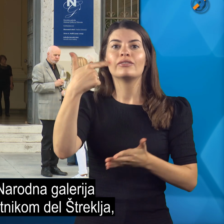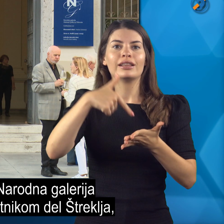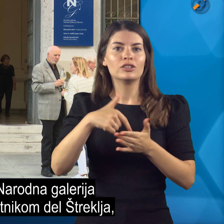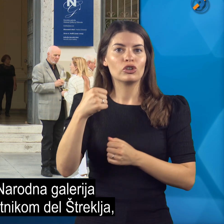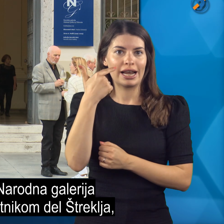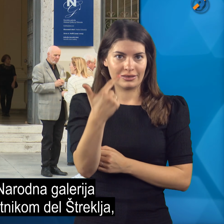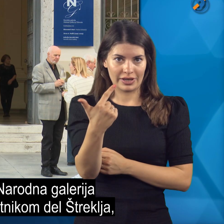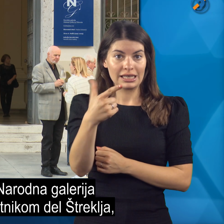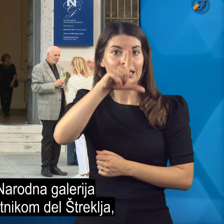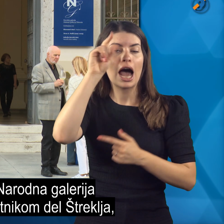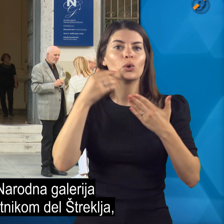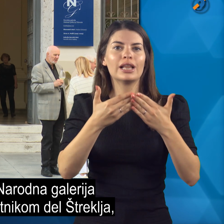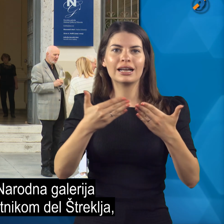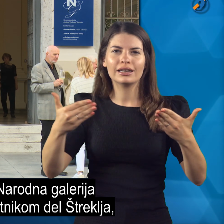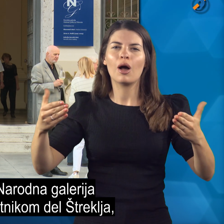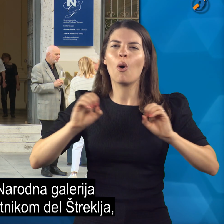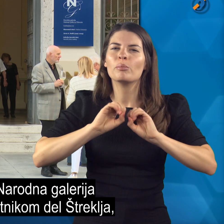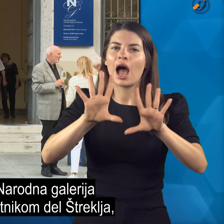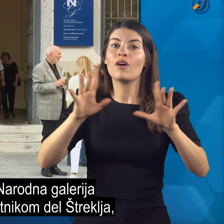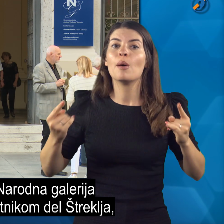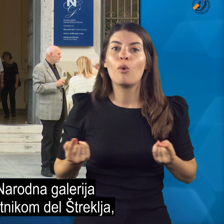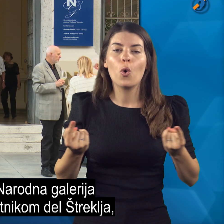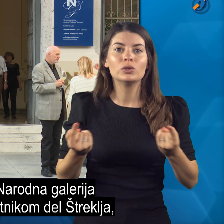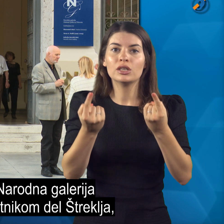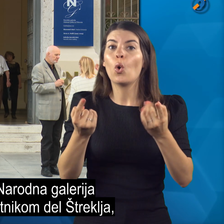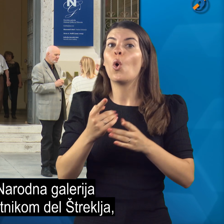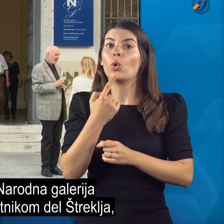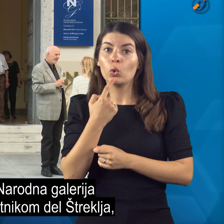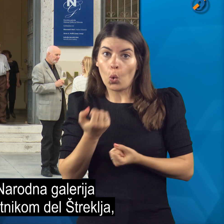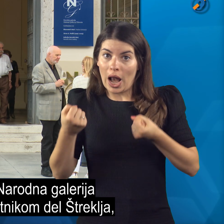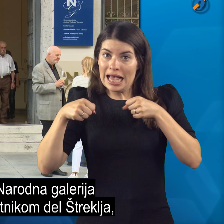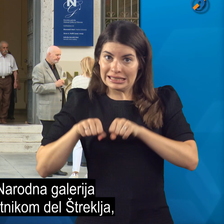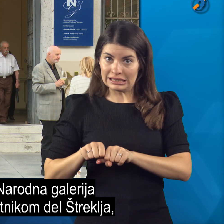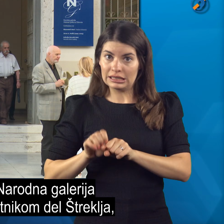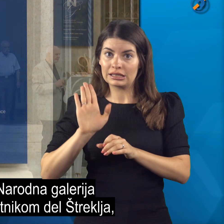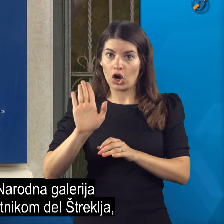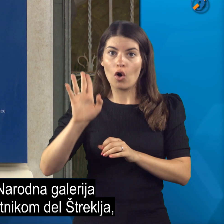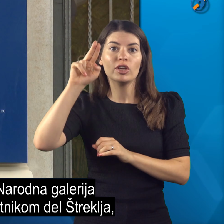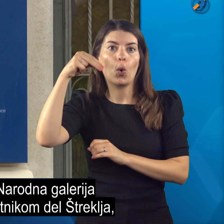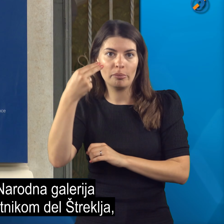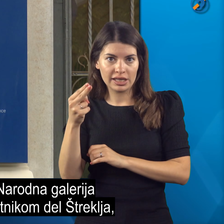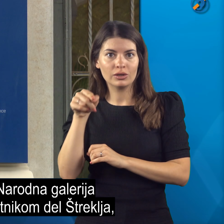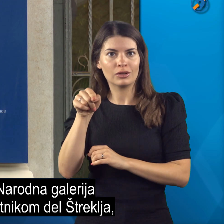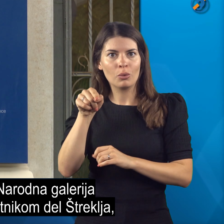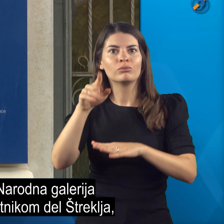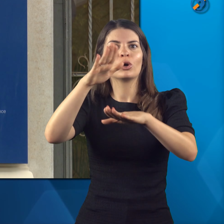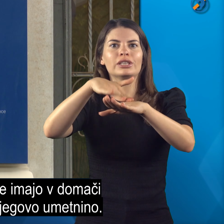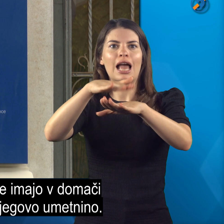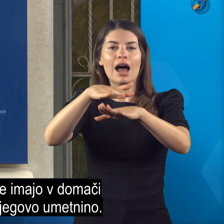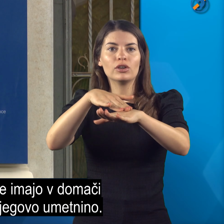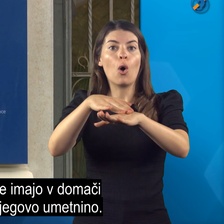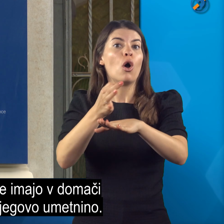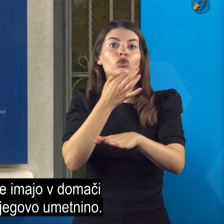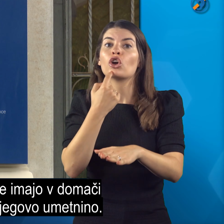Leta 2021 je Narodna galerija objavila poziv lastnikom del Štreklja, naj jim javijo, če imajo v domači zbirki